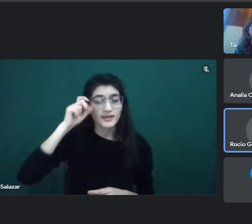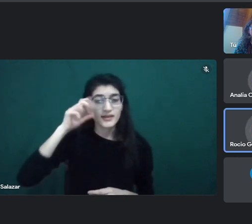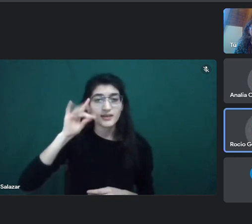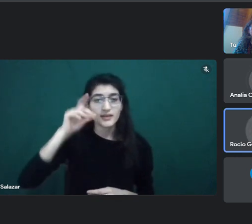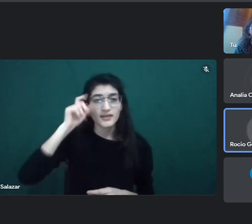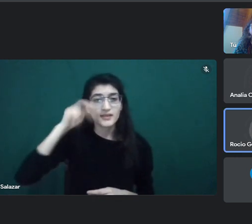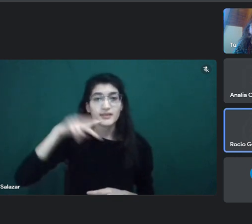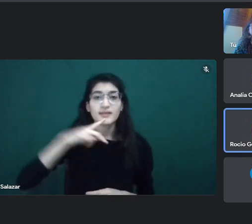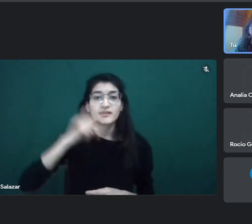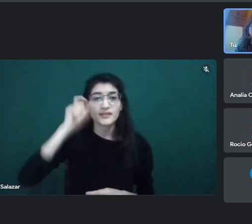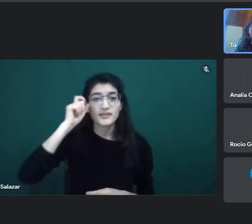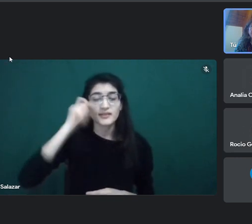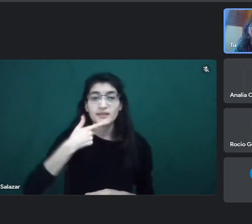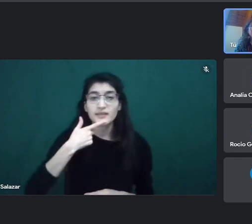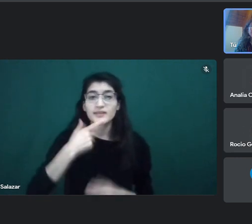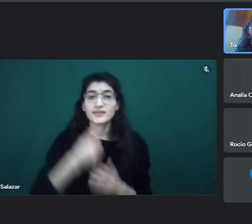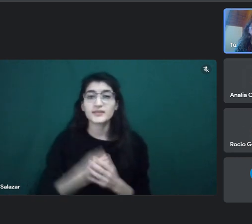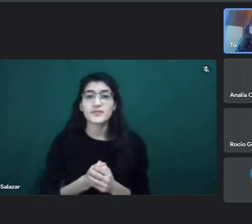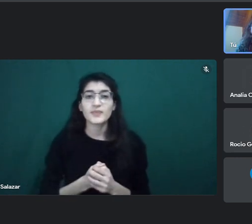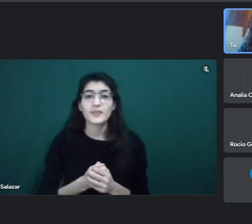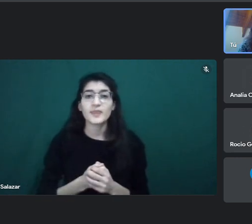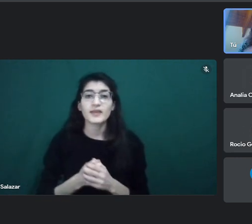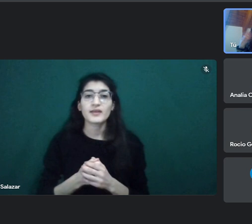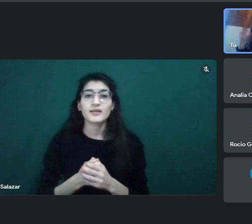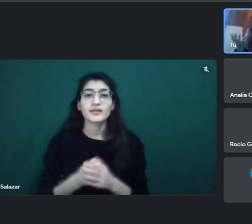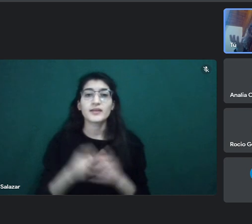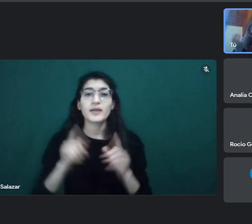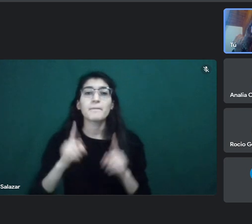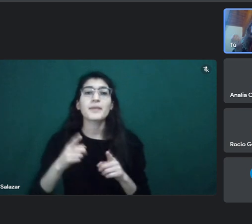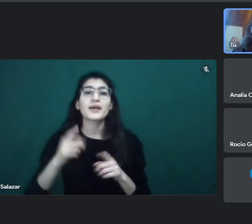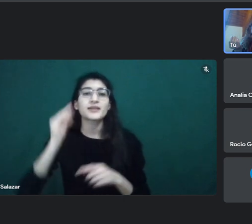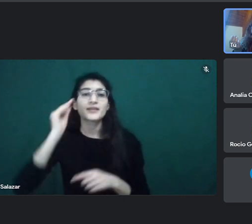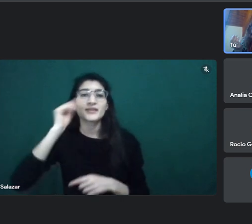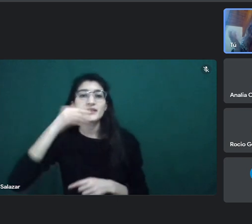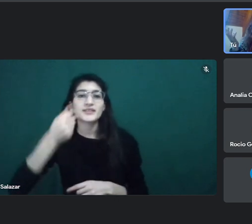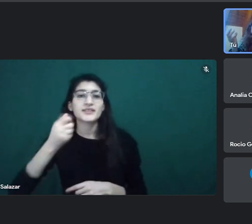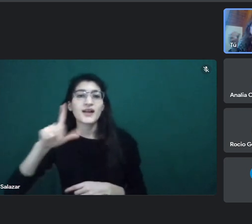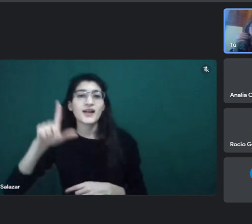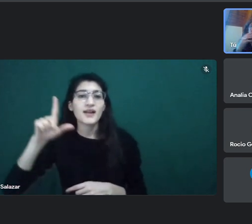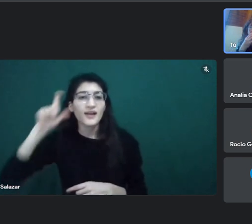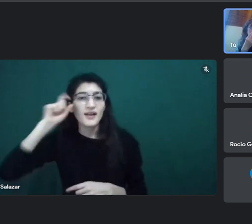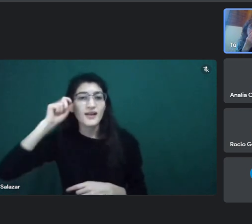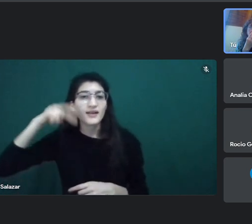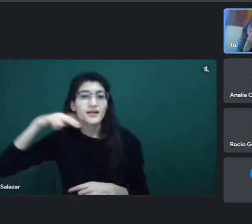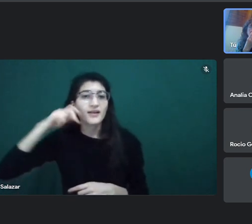Desafío. Muy bien. Hay palabras que ustedes tienen ya que acordarse. Teachers. ¿Qué era teachers?